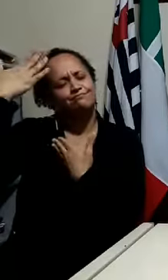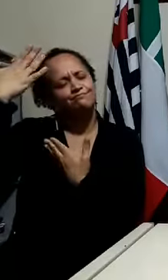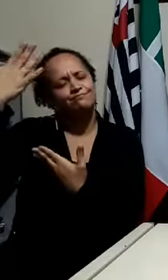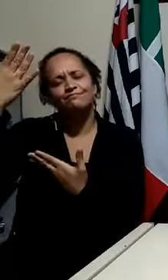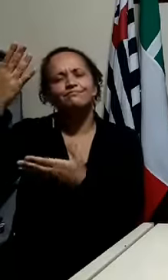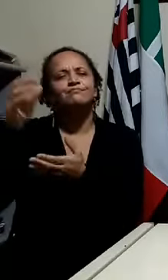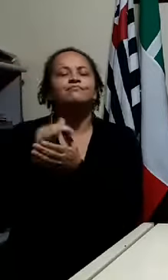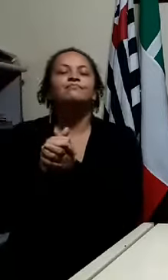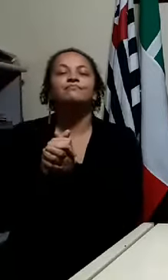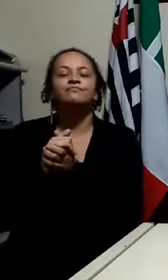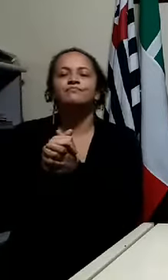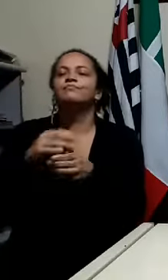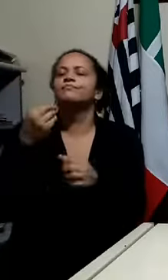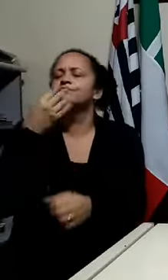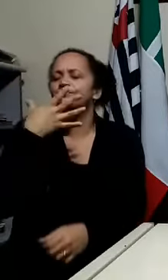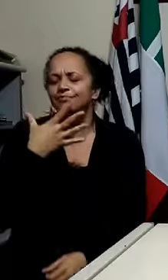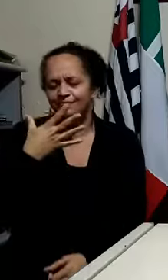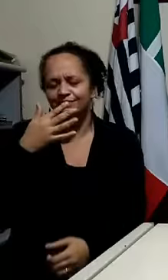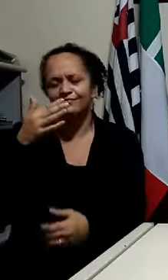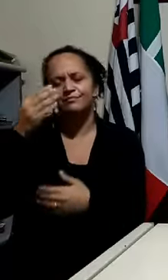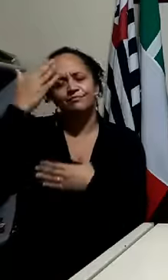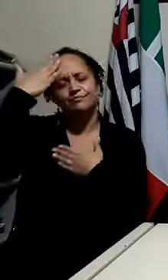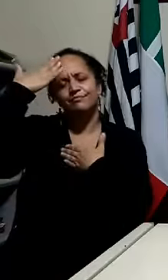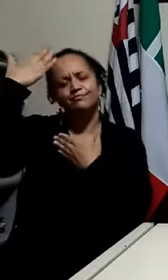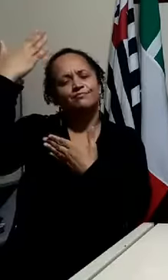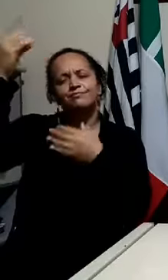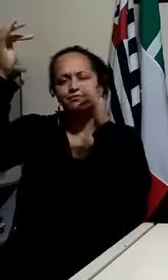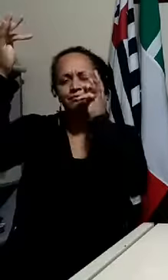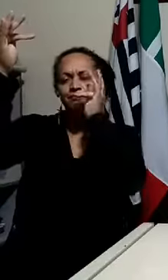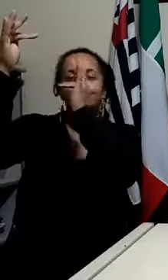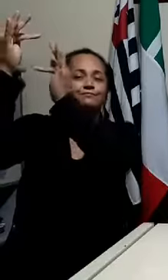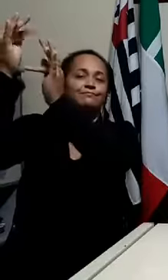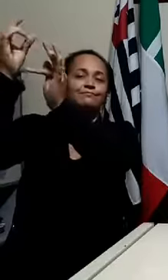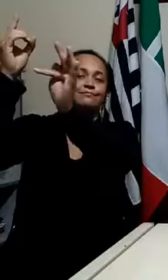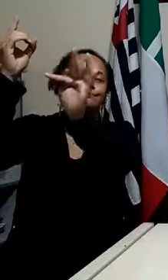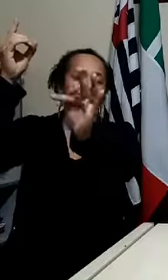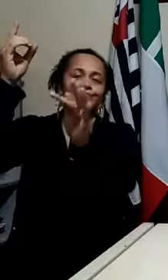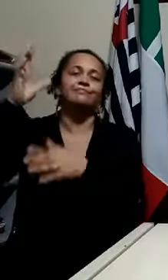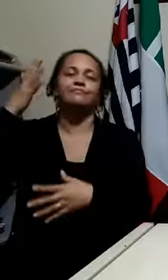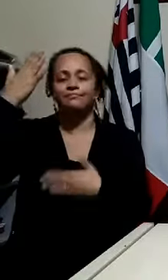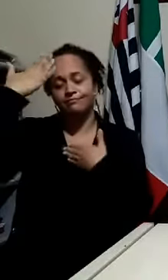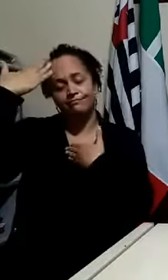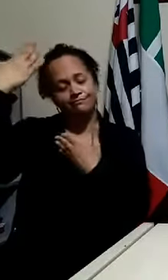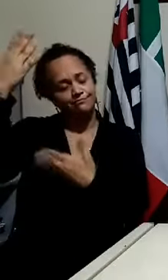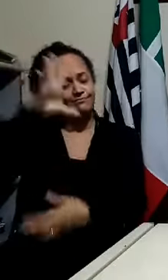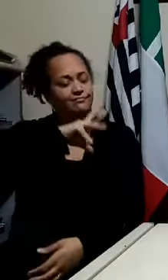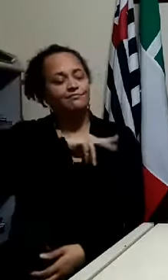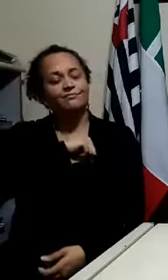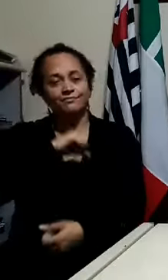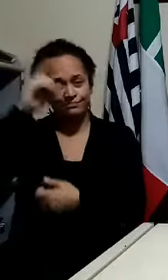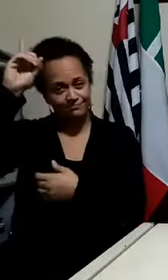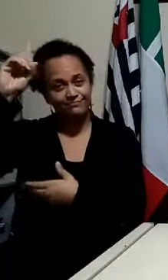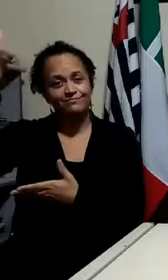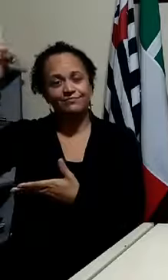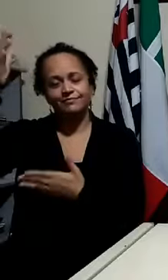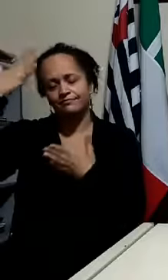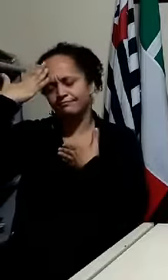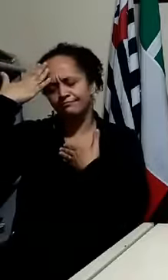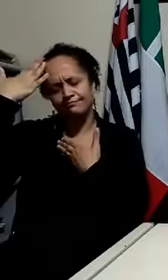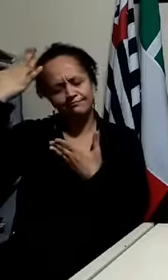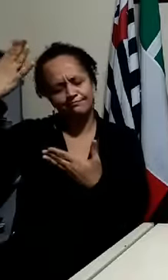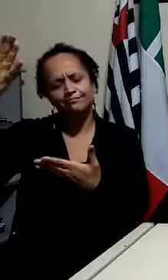pela tua bondade, pela tua fidelidade e pelo teu amor. Te agradecemos pela nossa salvação em